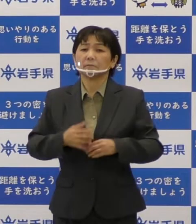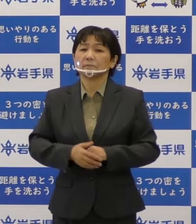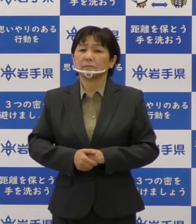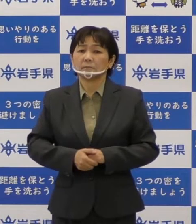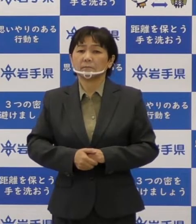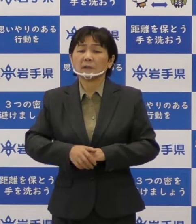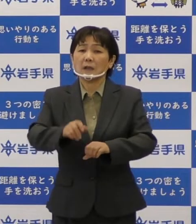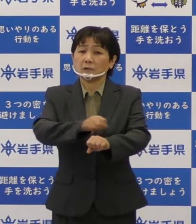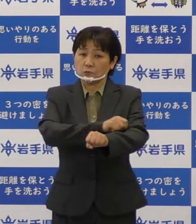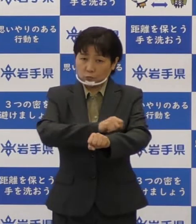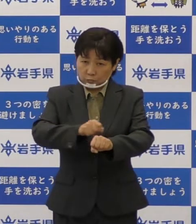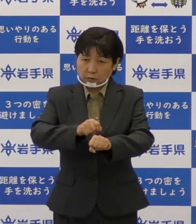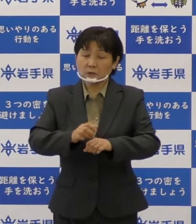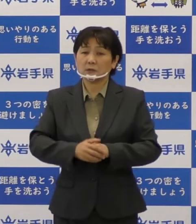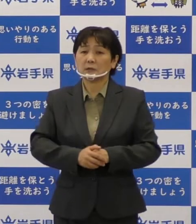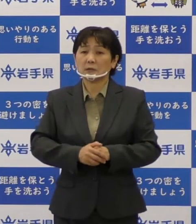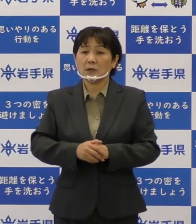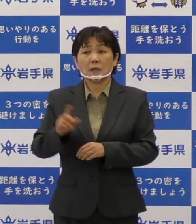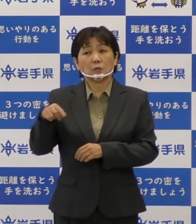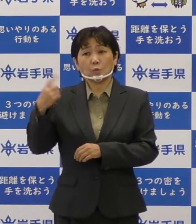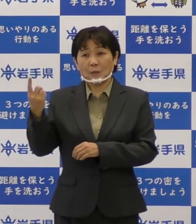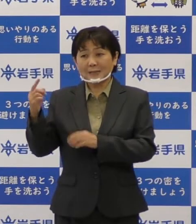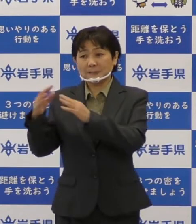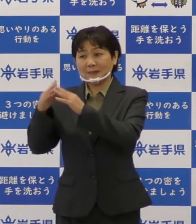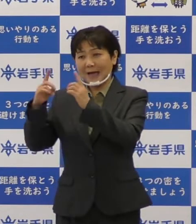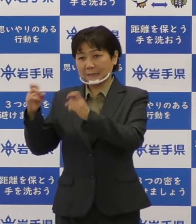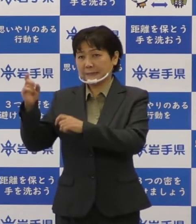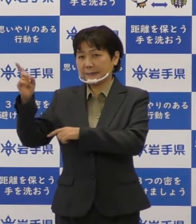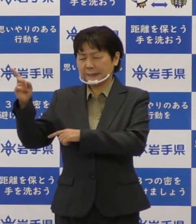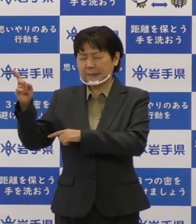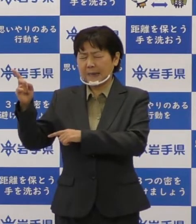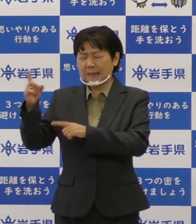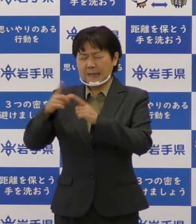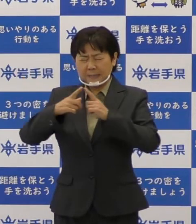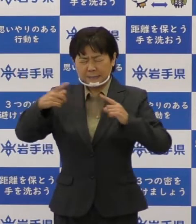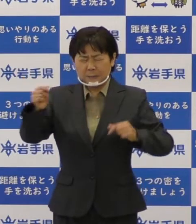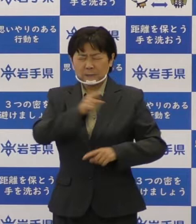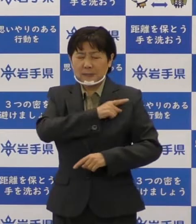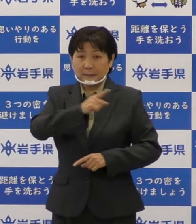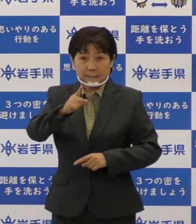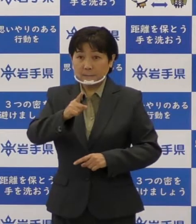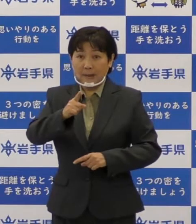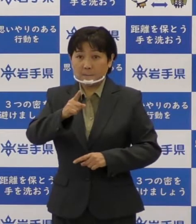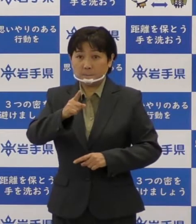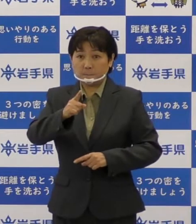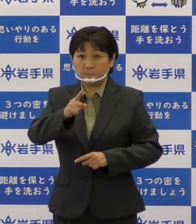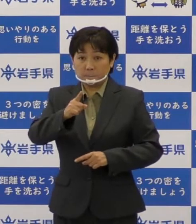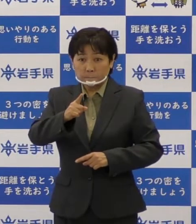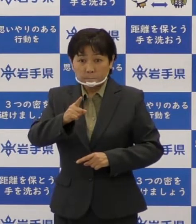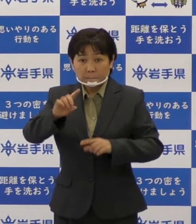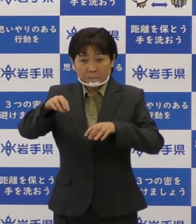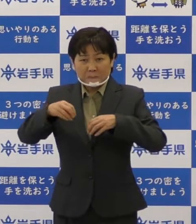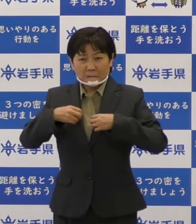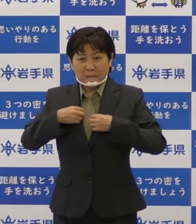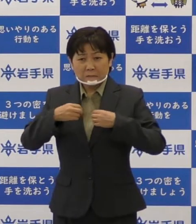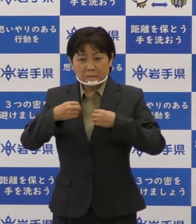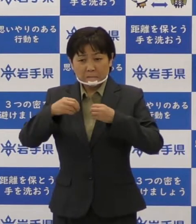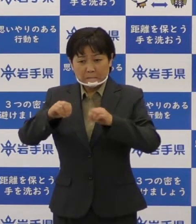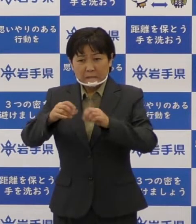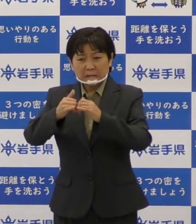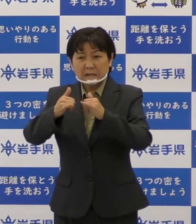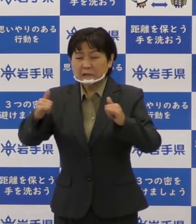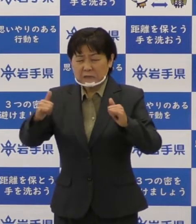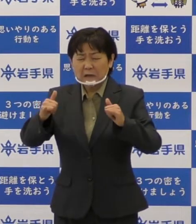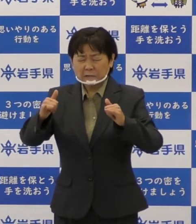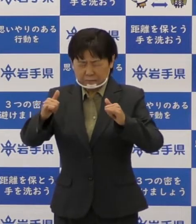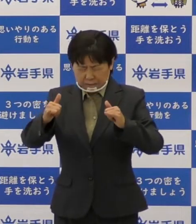で特に隣県宮城県が日本で一番新規感染者数人口当たりの数がこう多いような状況です